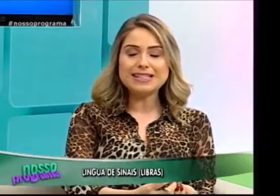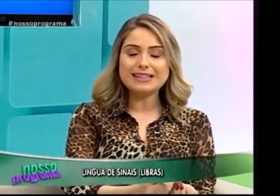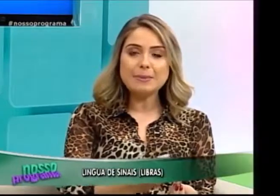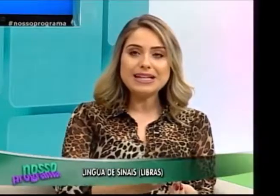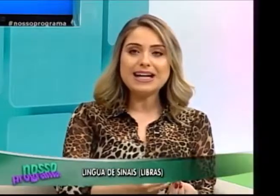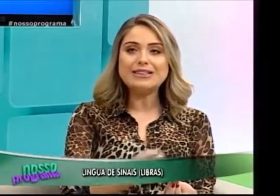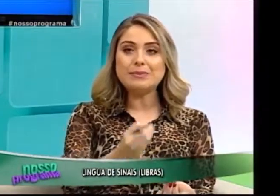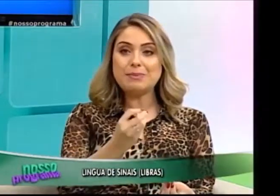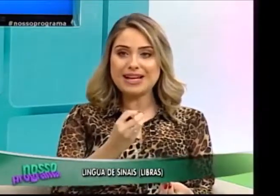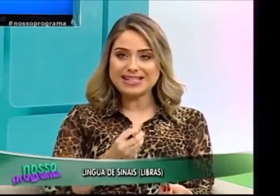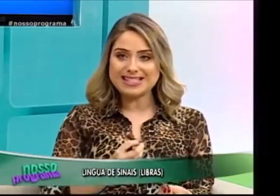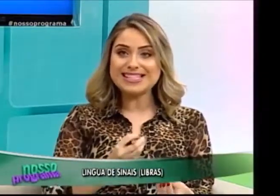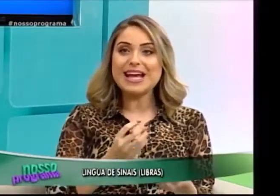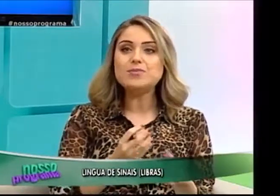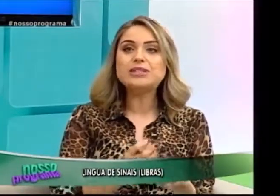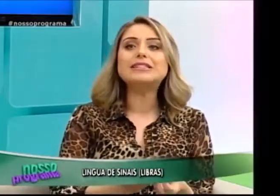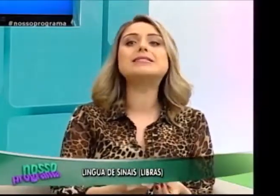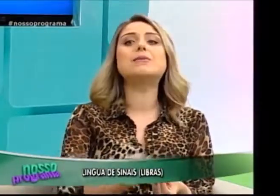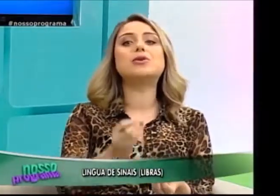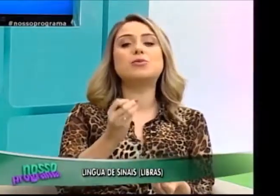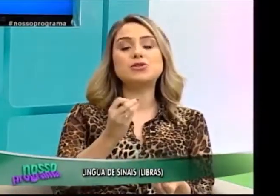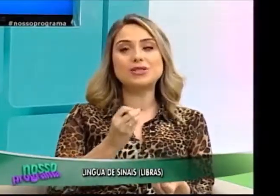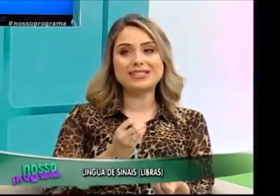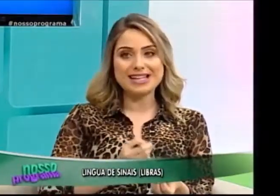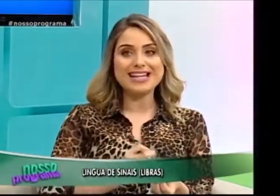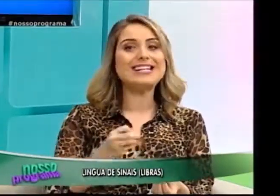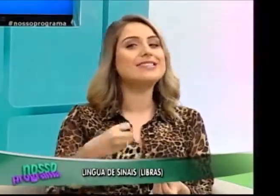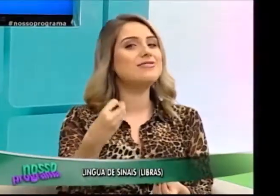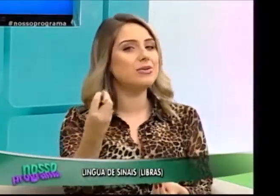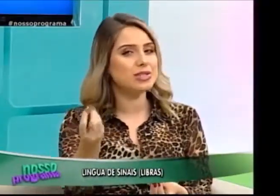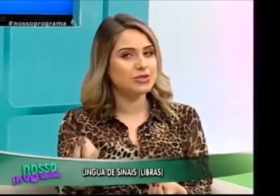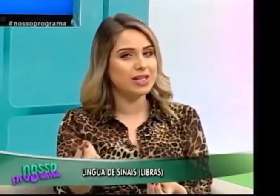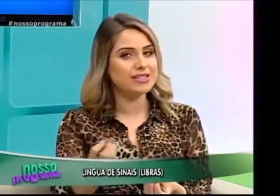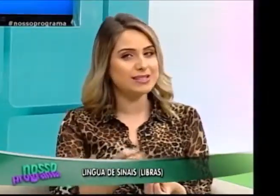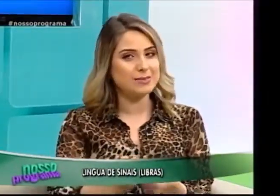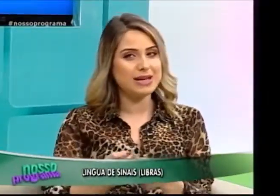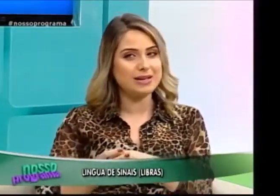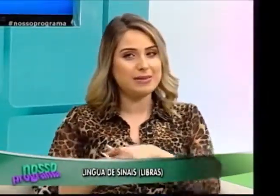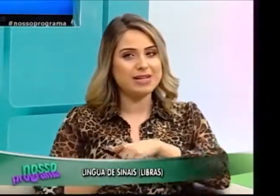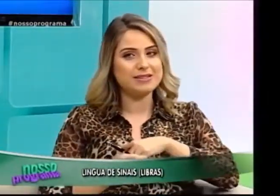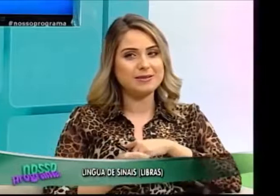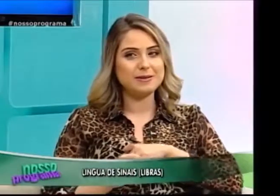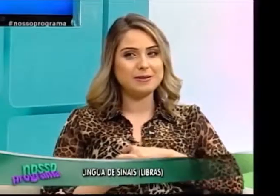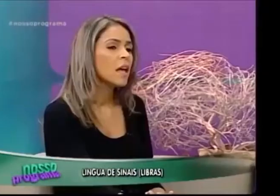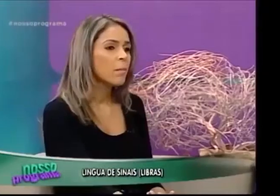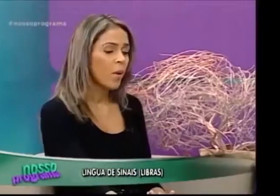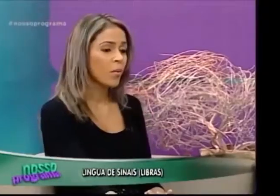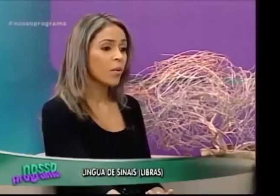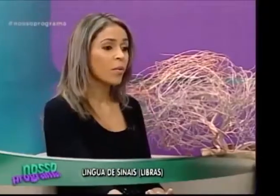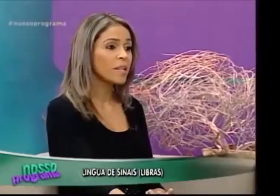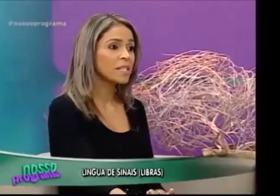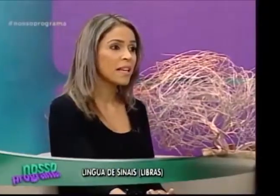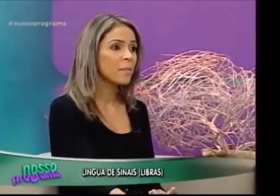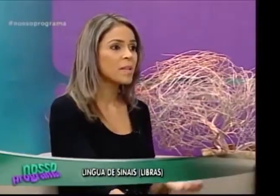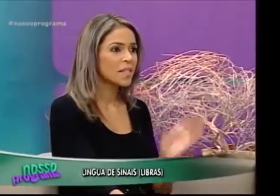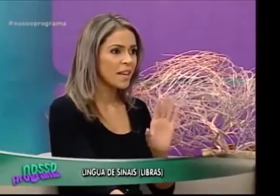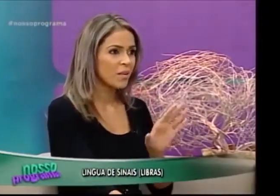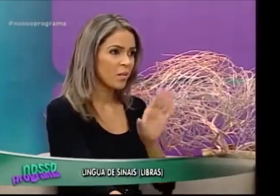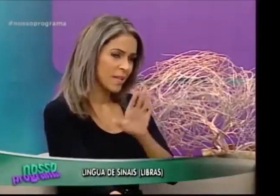até aplicado em empresas, é importante saber algumas coisas técnicas que vão ser diferentes também, Mari? Sim. Bom, depois que eu comecei